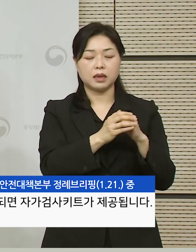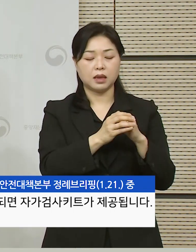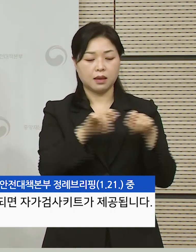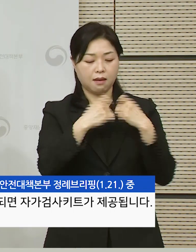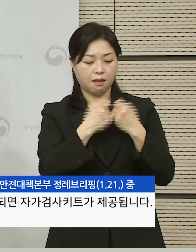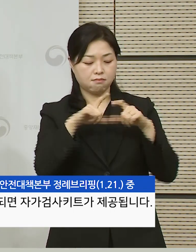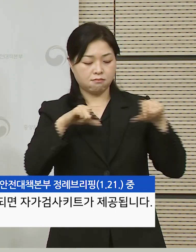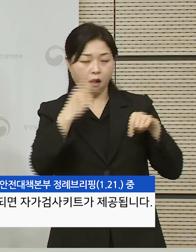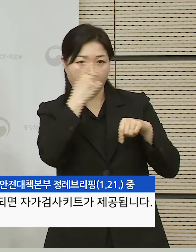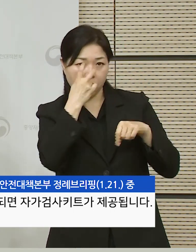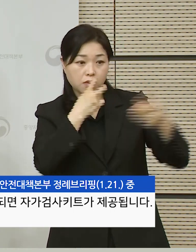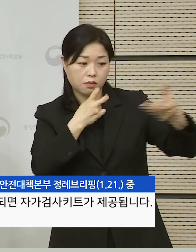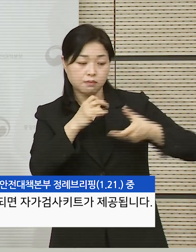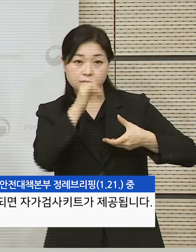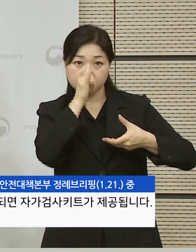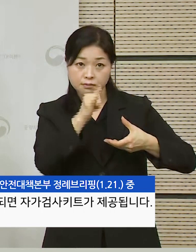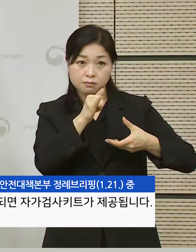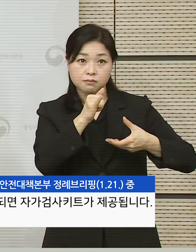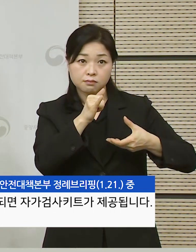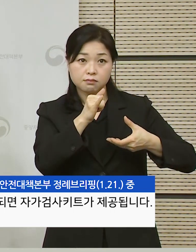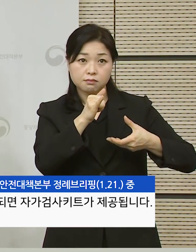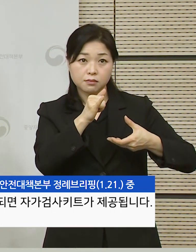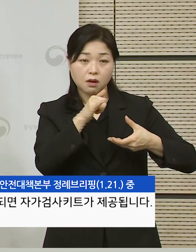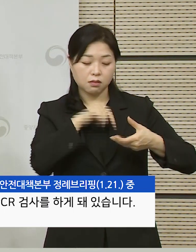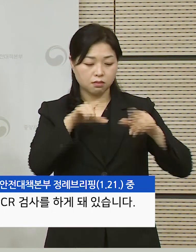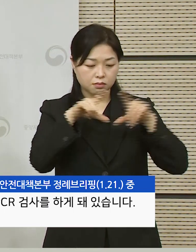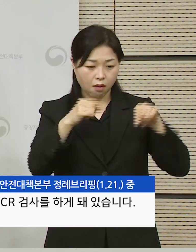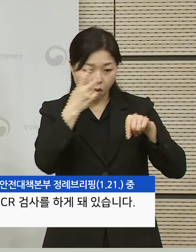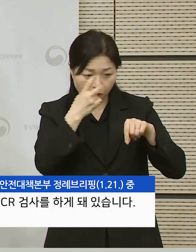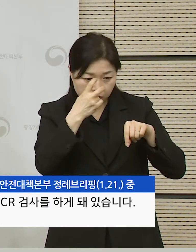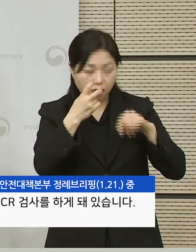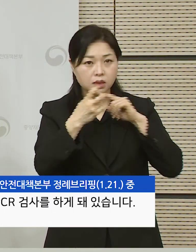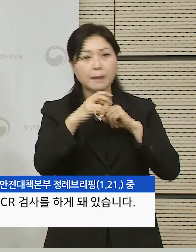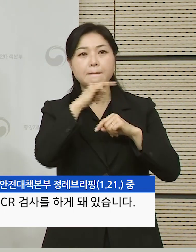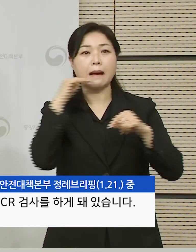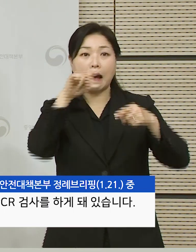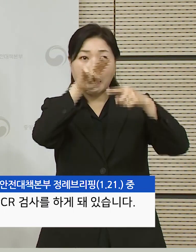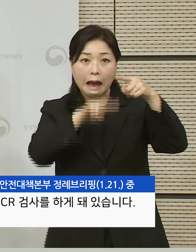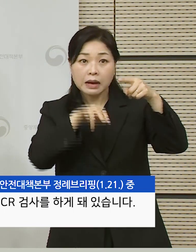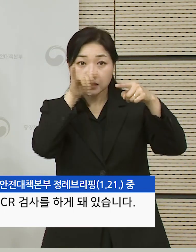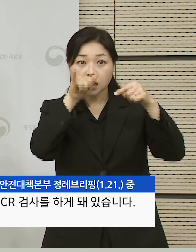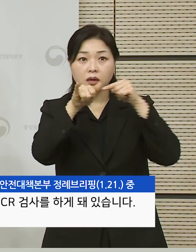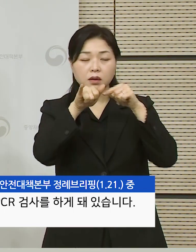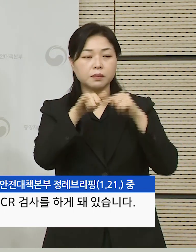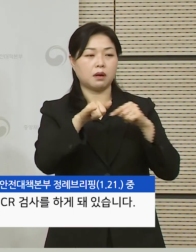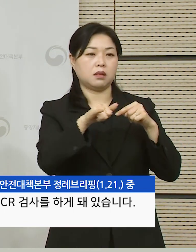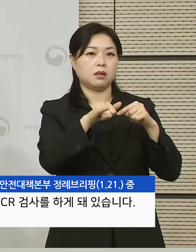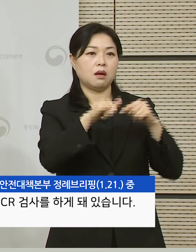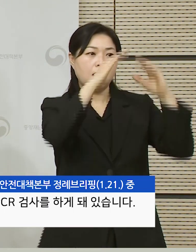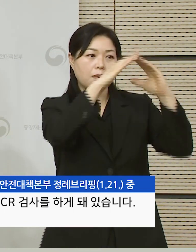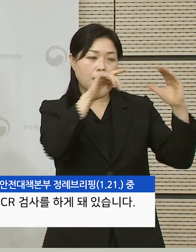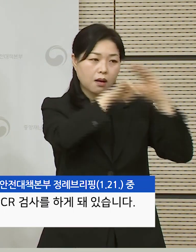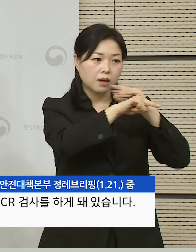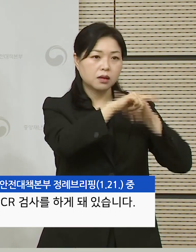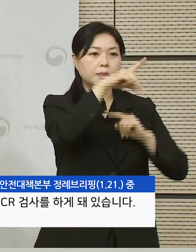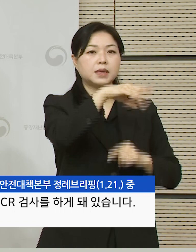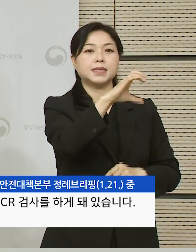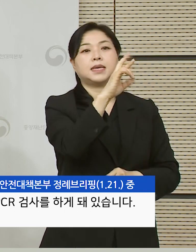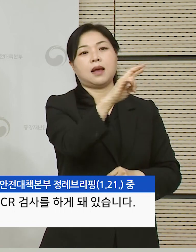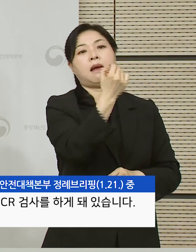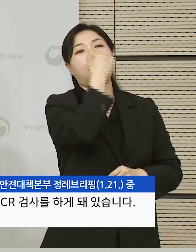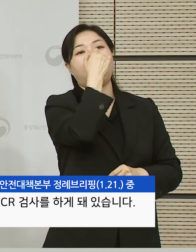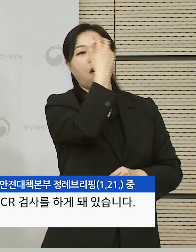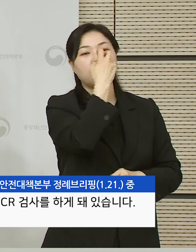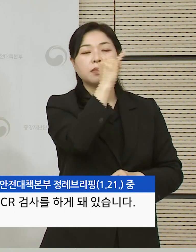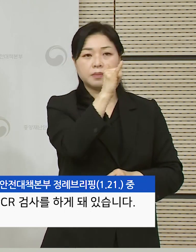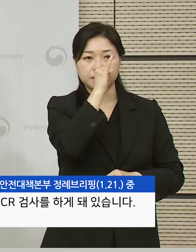방문하시게 되면 자가검사 키트가 제공이 됩니다. 자가검사 키트 시험한 결과 양성이 되면 바로 선별